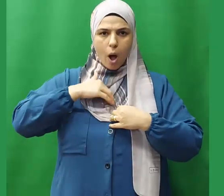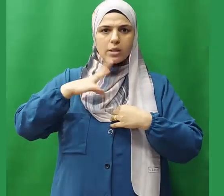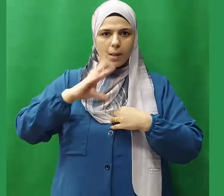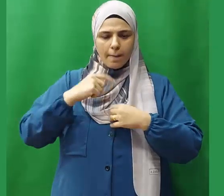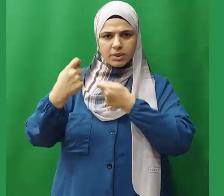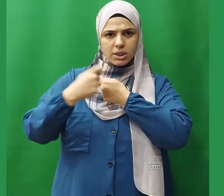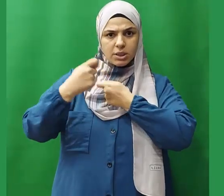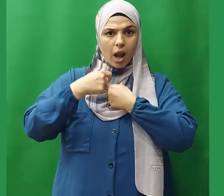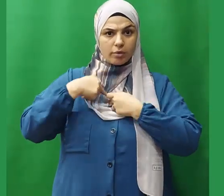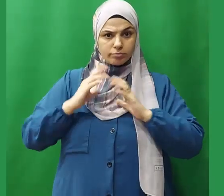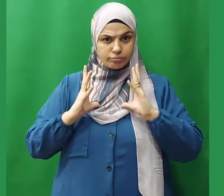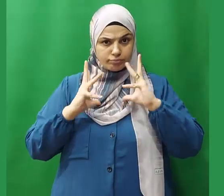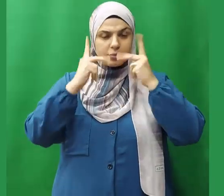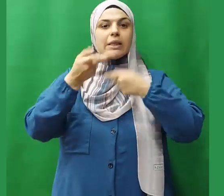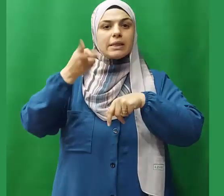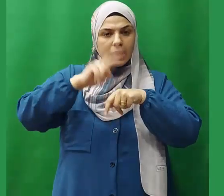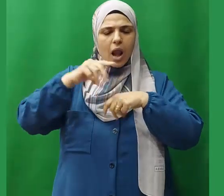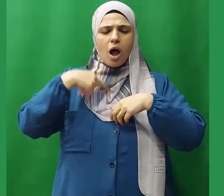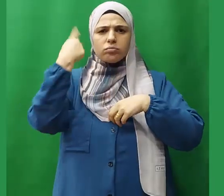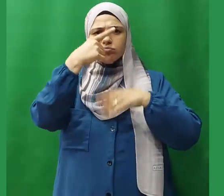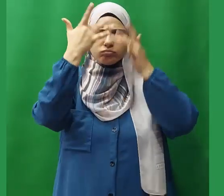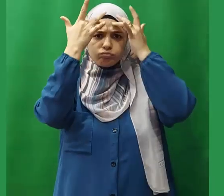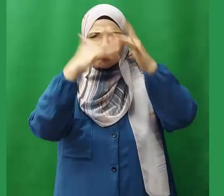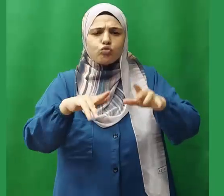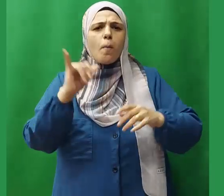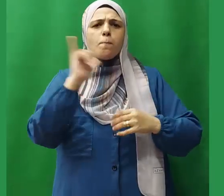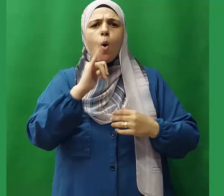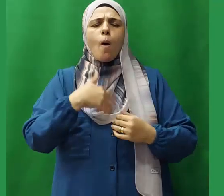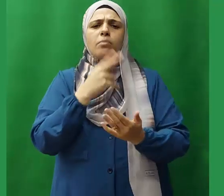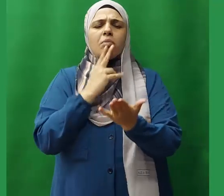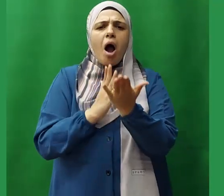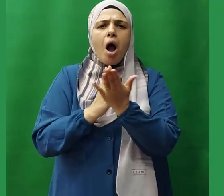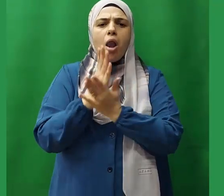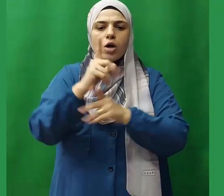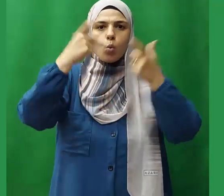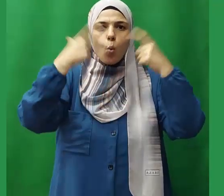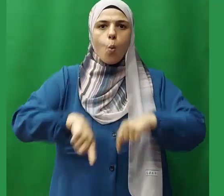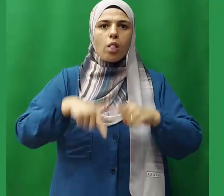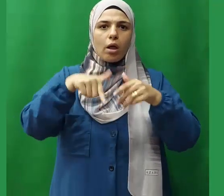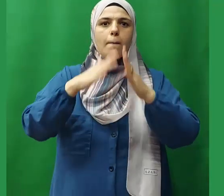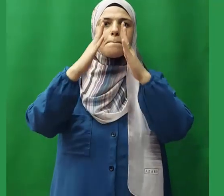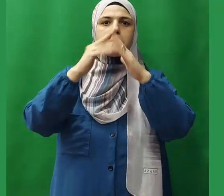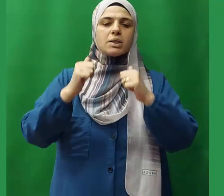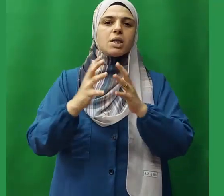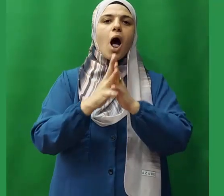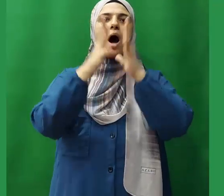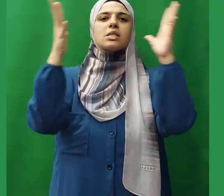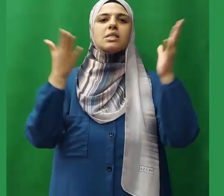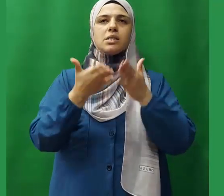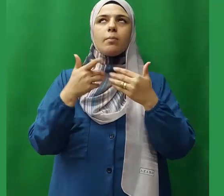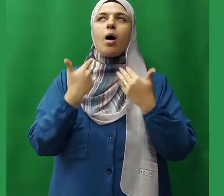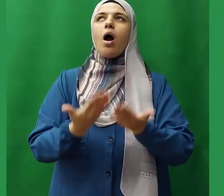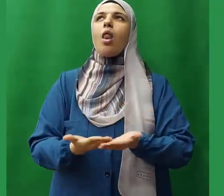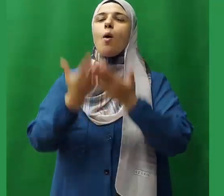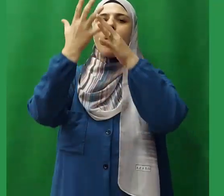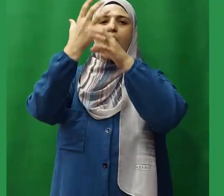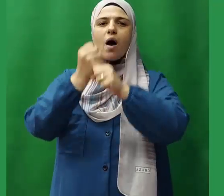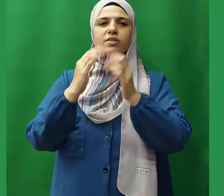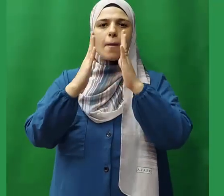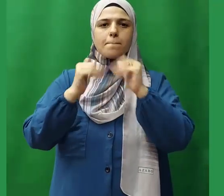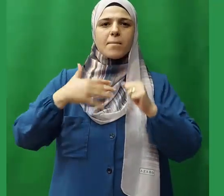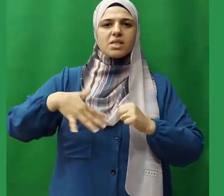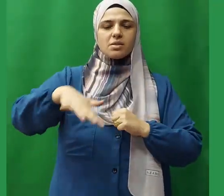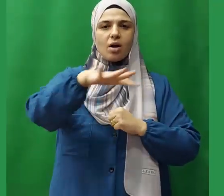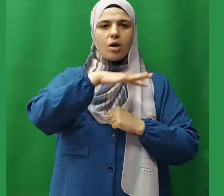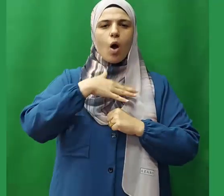انفسنا معاني التضحيه والفداء والاخلاص لهذا الوطن العظيم اللهم احفظ